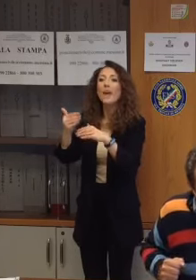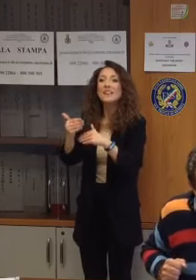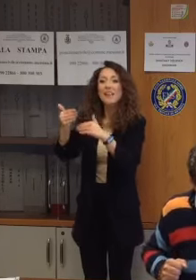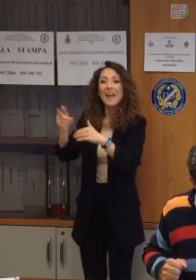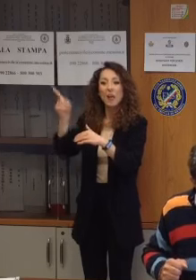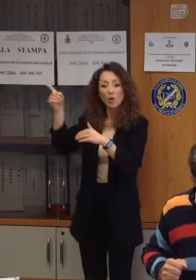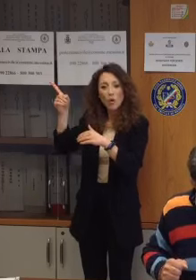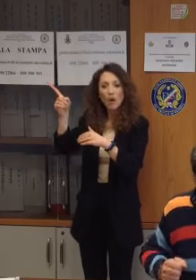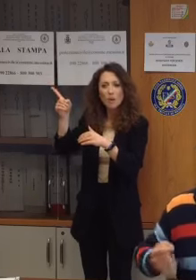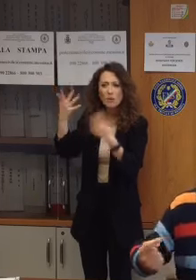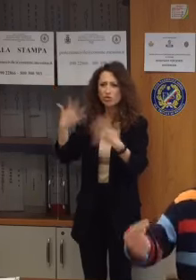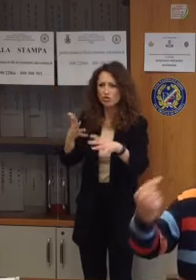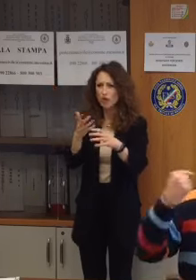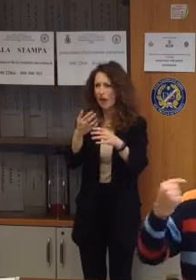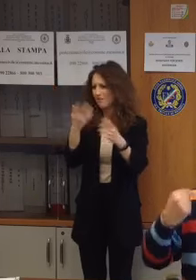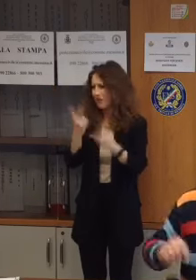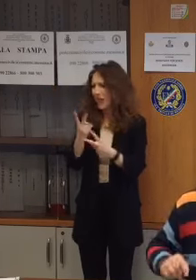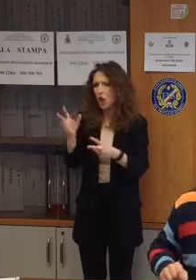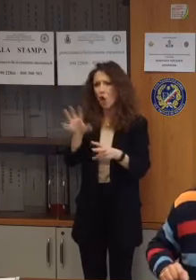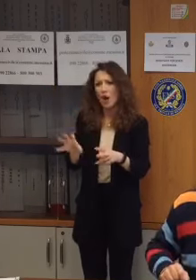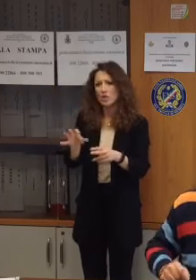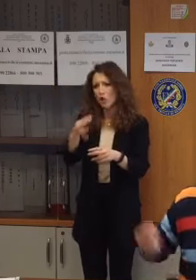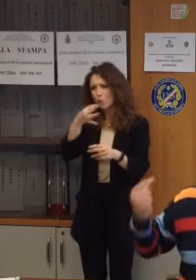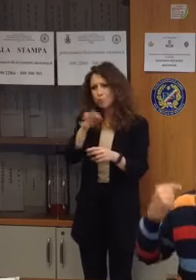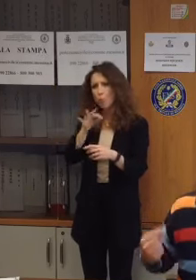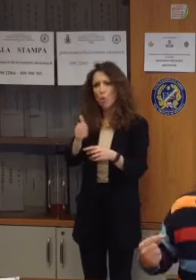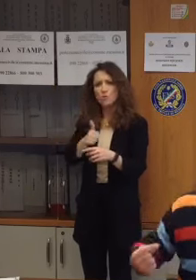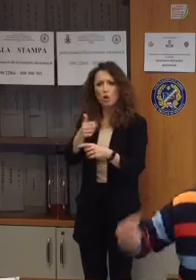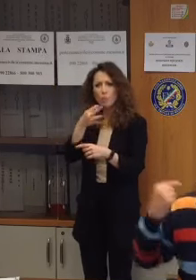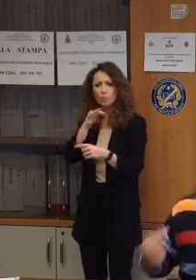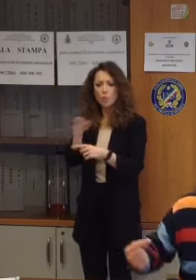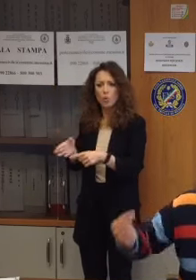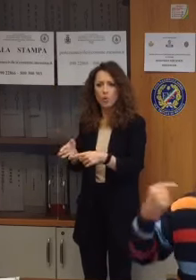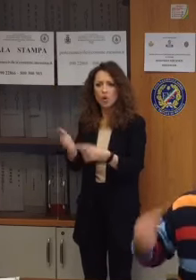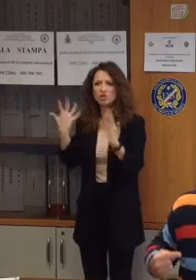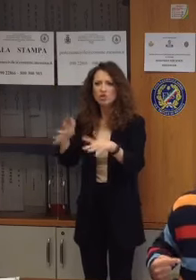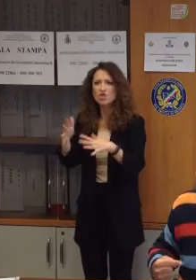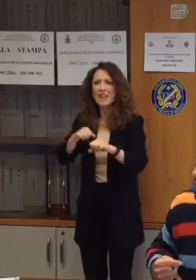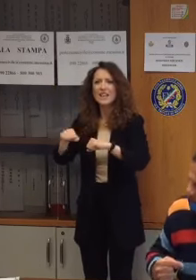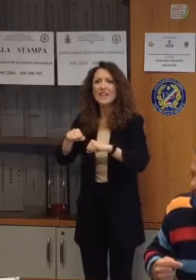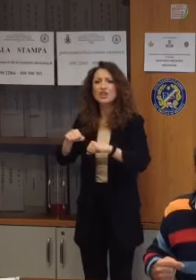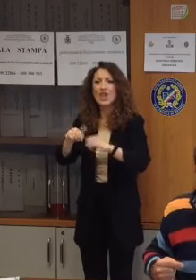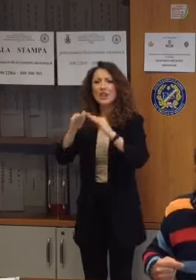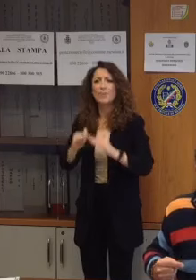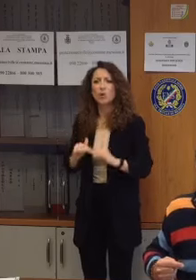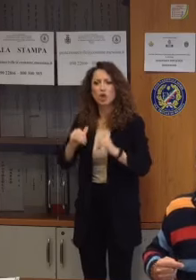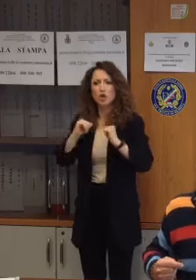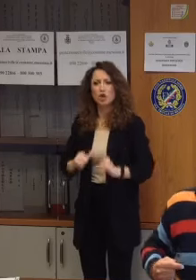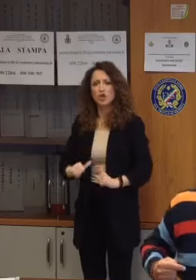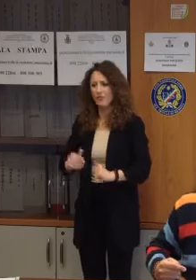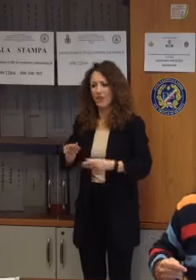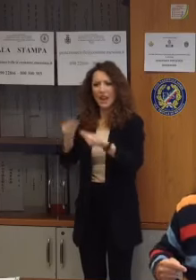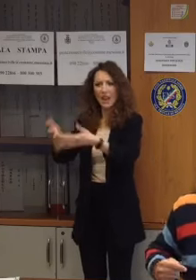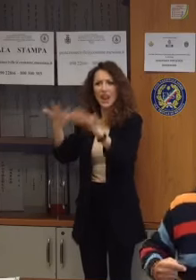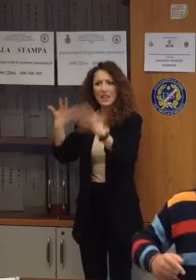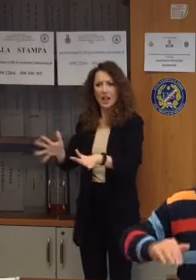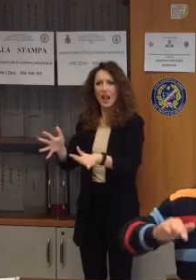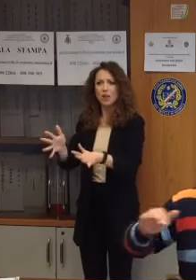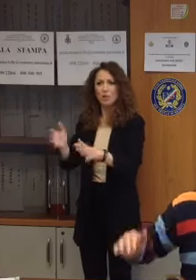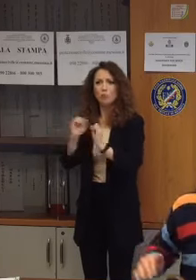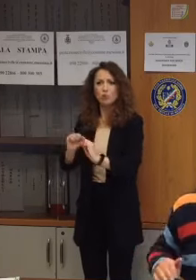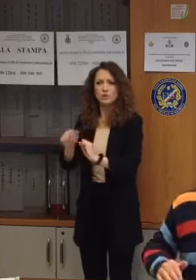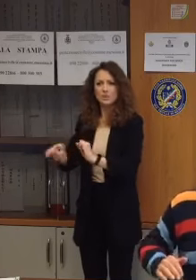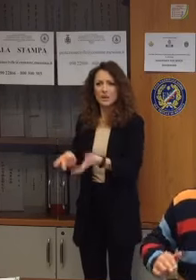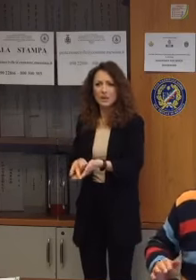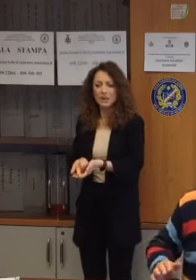del presidente, anzi del dipartimento, del dirigente della protezione civile. E vabbè, qua è